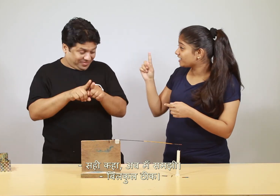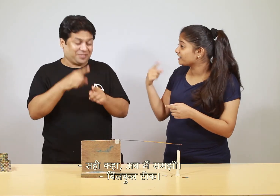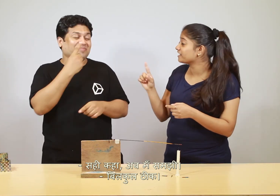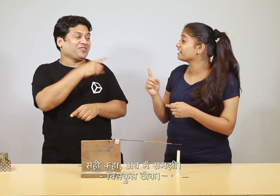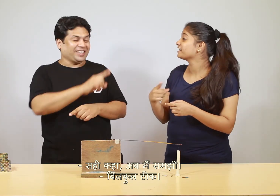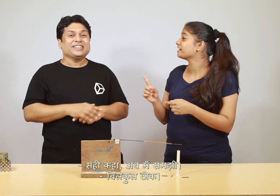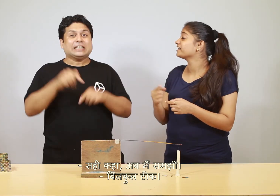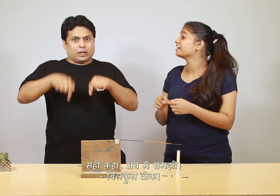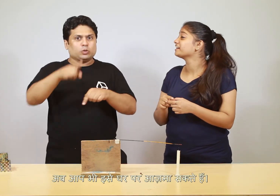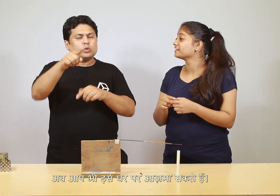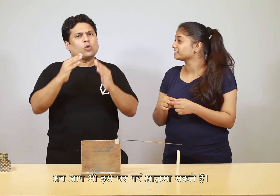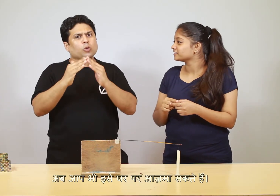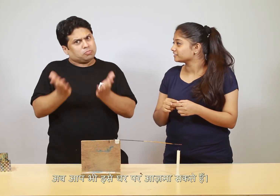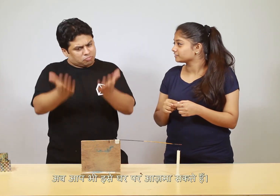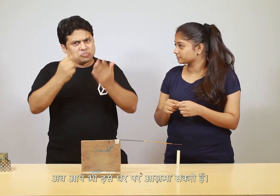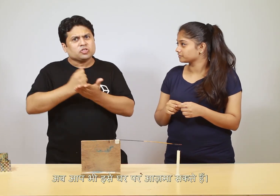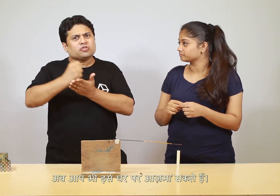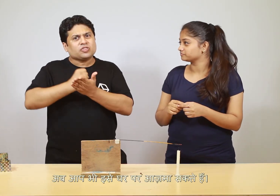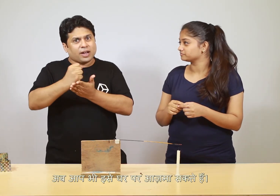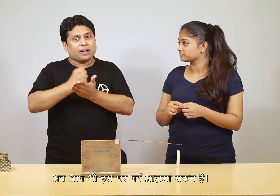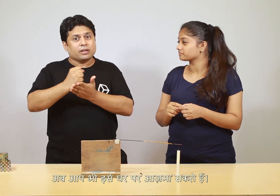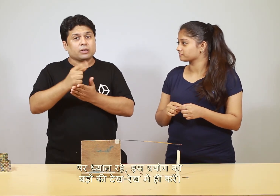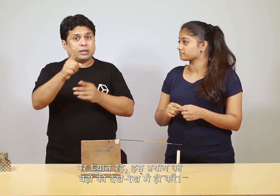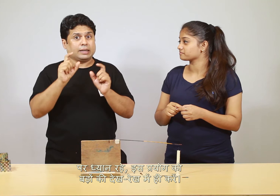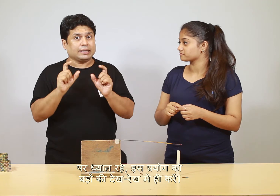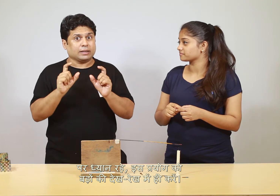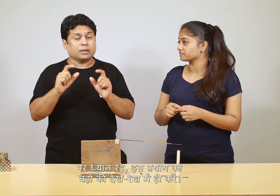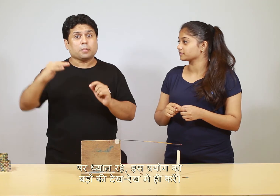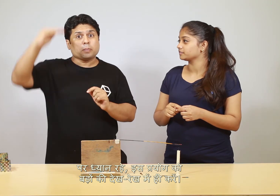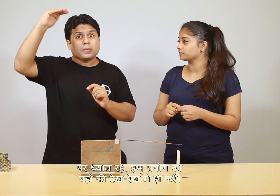बिल्कुल ठीक। अब आप भी इसे घर पर आजमा सकते हैं, पर ध्यान रहे इस प्रयोग को